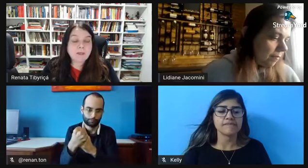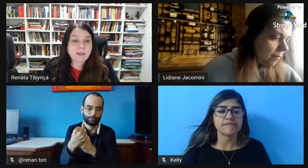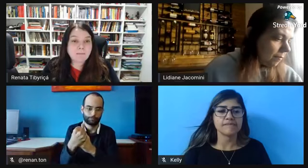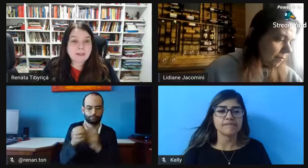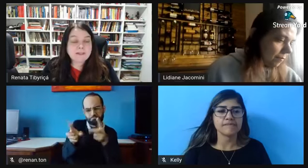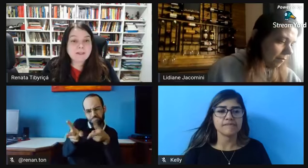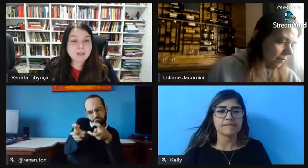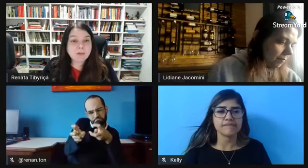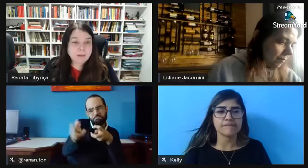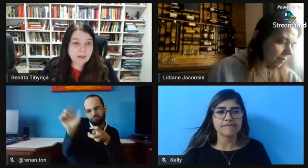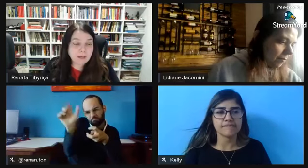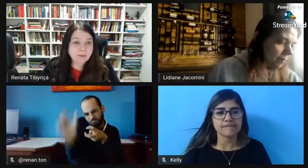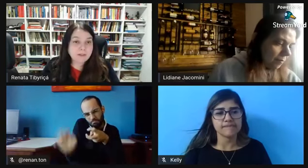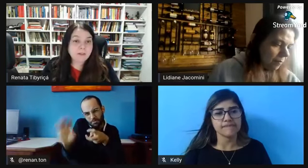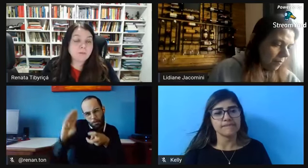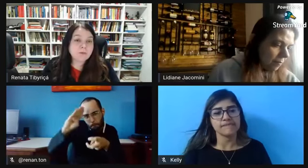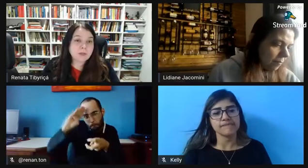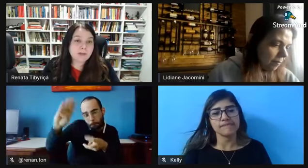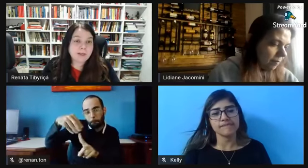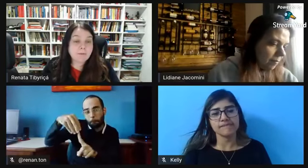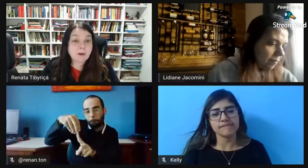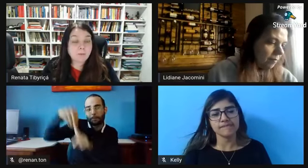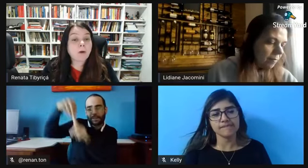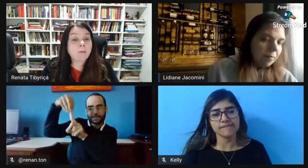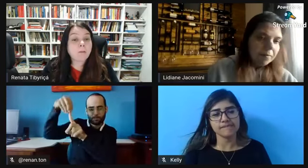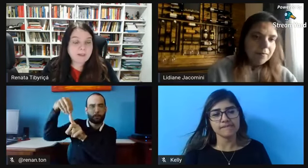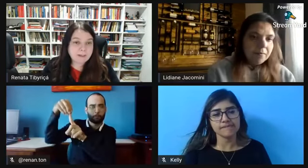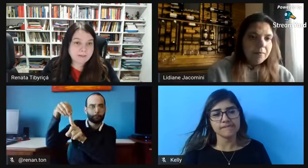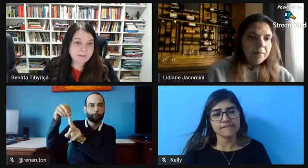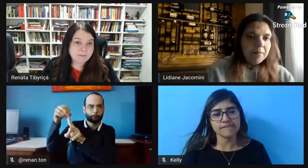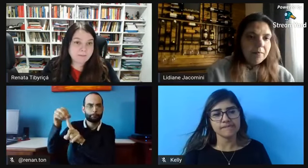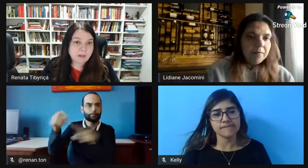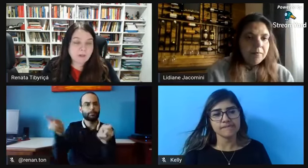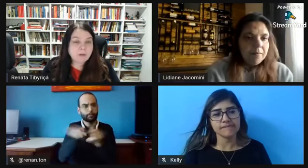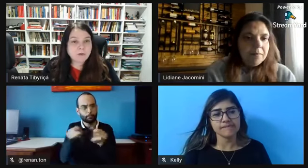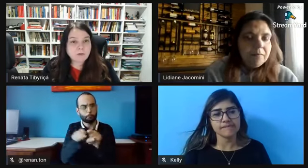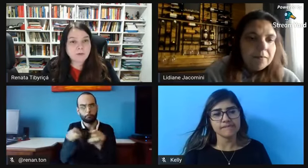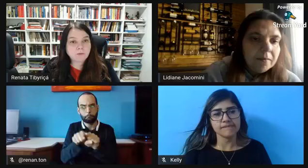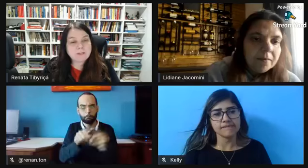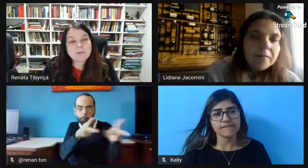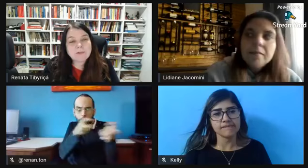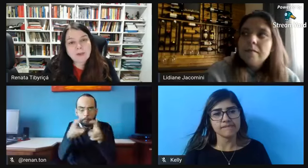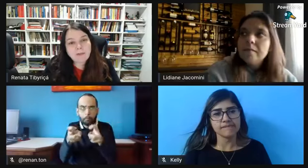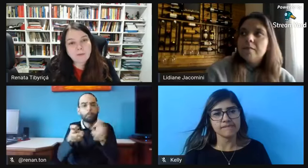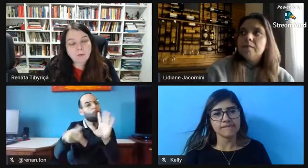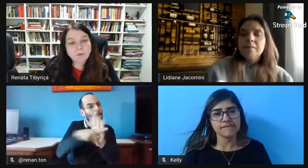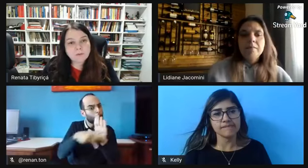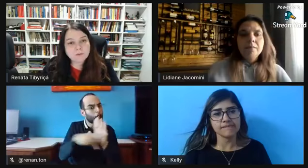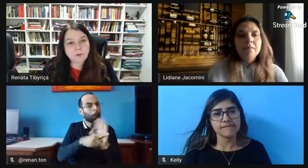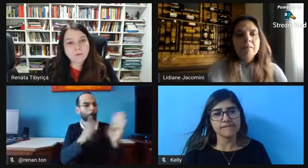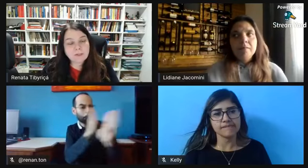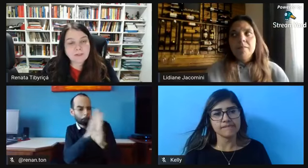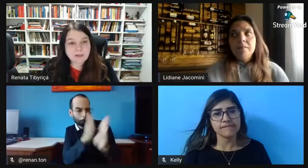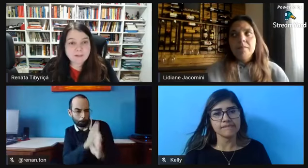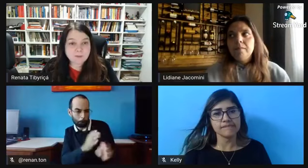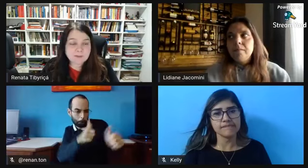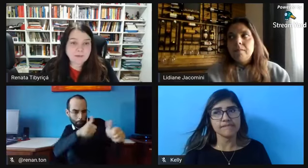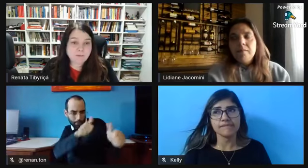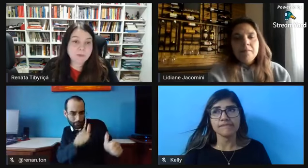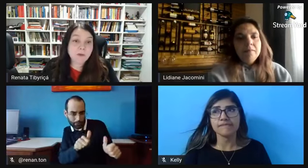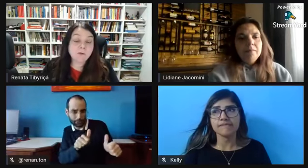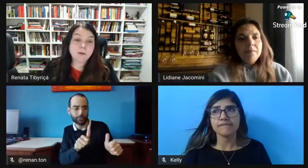Ou aquilo que é mais identificado em termos até para a própria perícia, do que se pegar em alguns